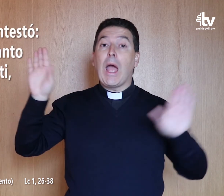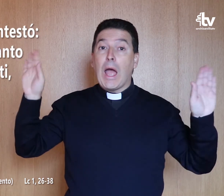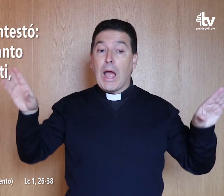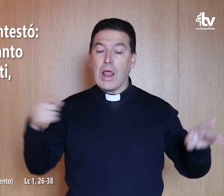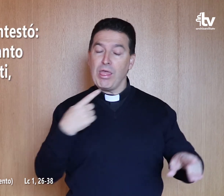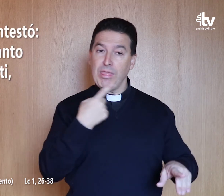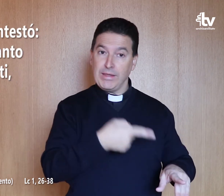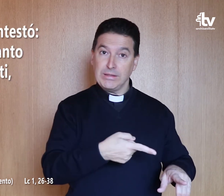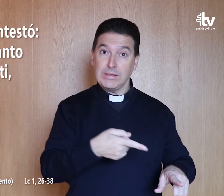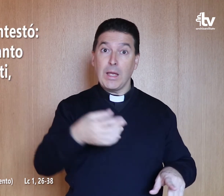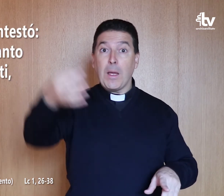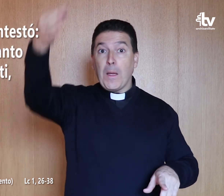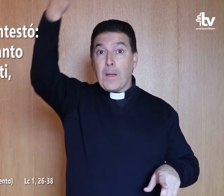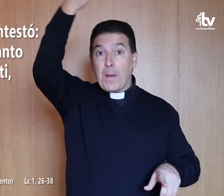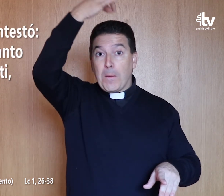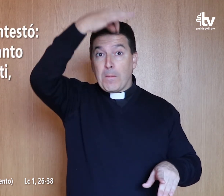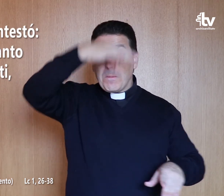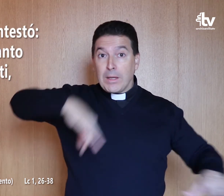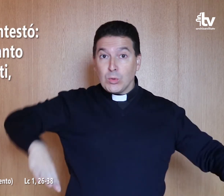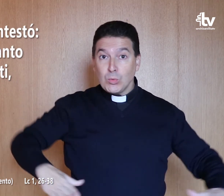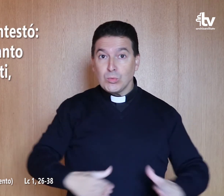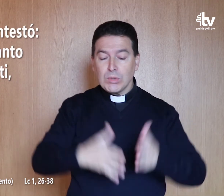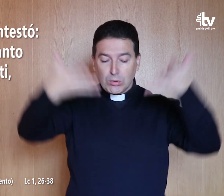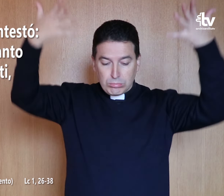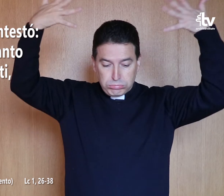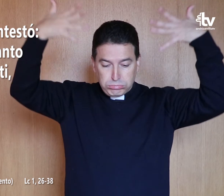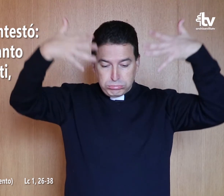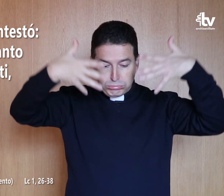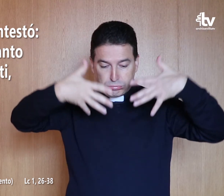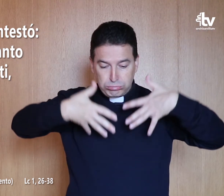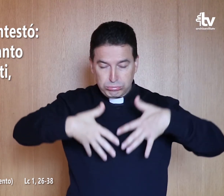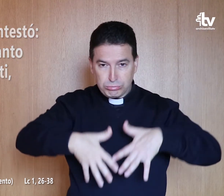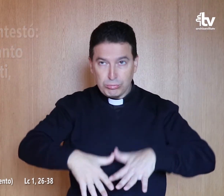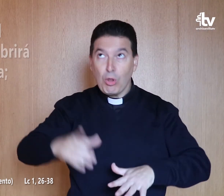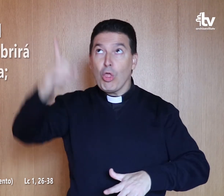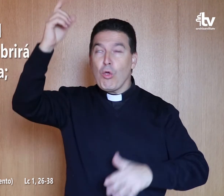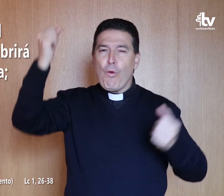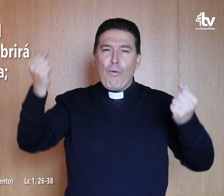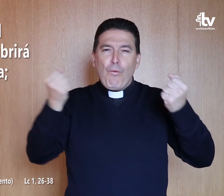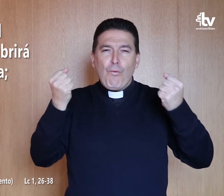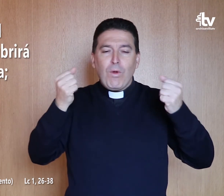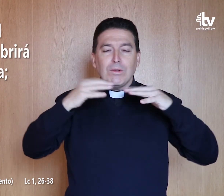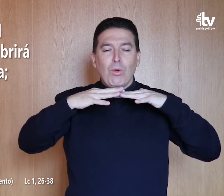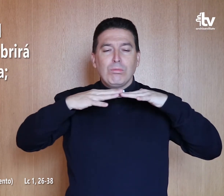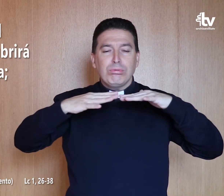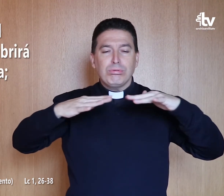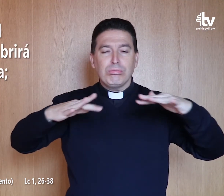ángel le contestó, El Espíritu Santo vendrá sobre ti, y la fuerza del Altísimo te